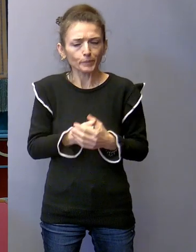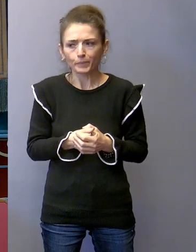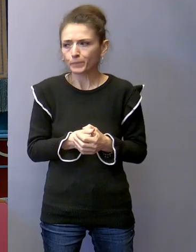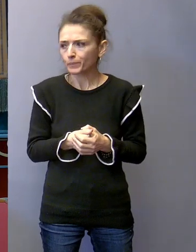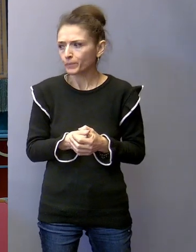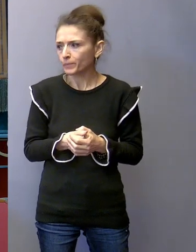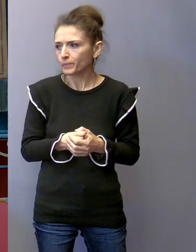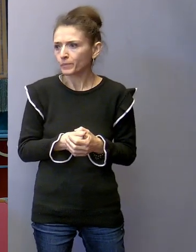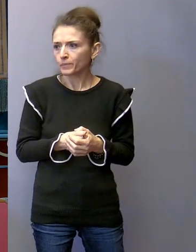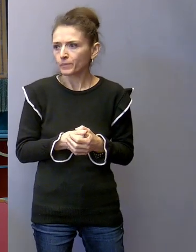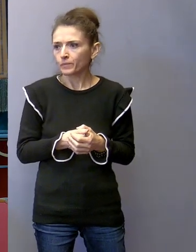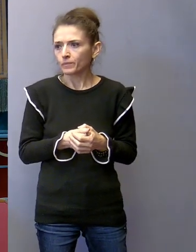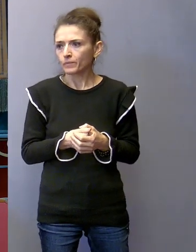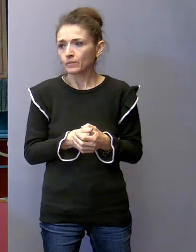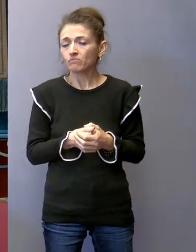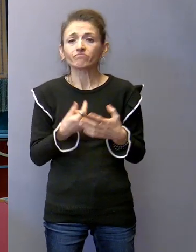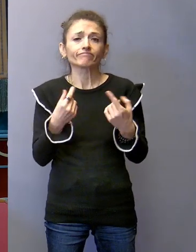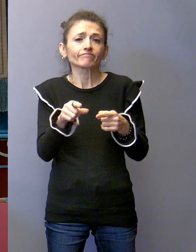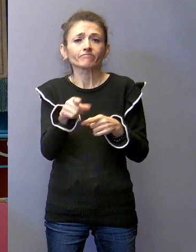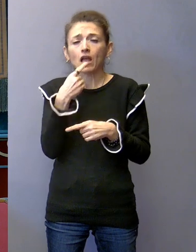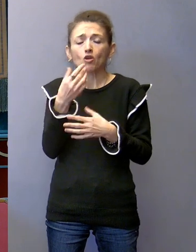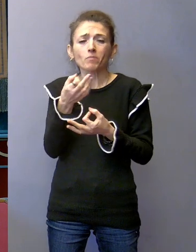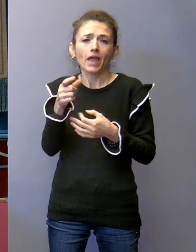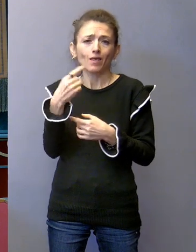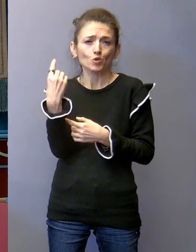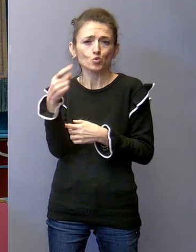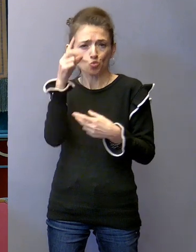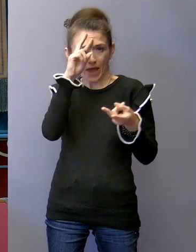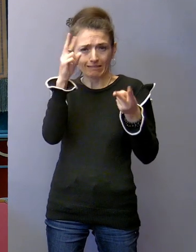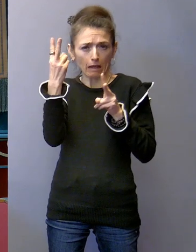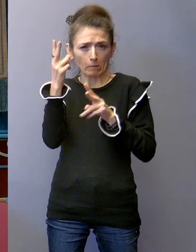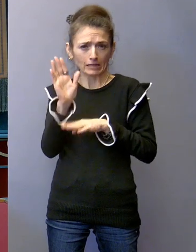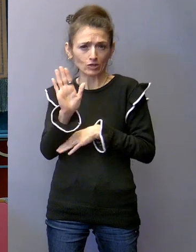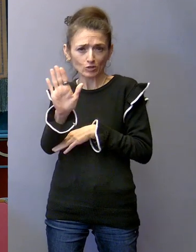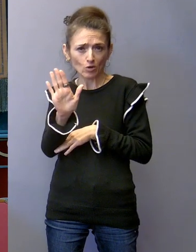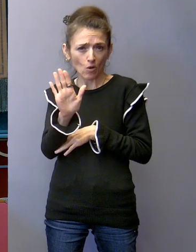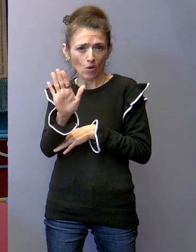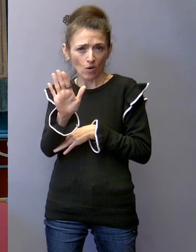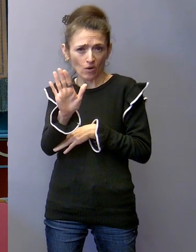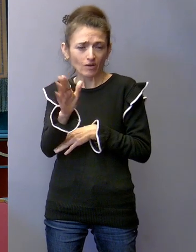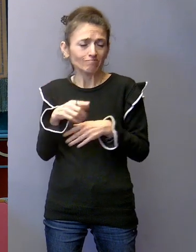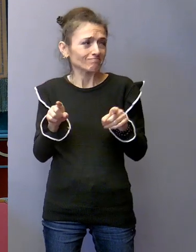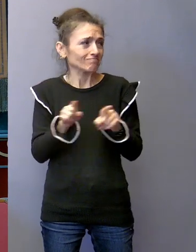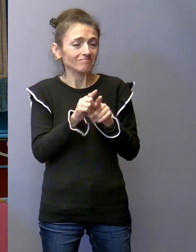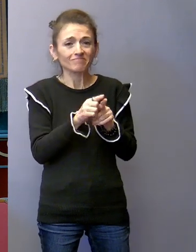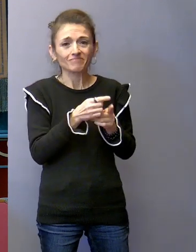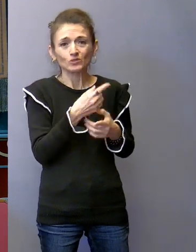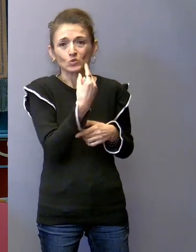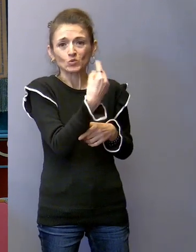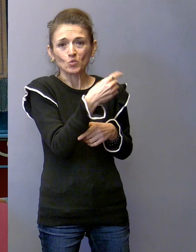Sì come appena detto è una sua è una sua lettura come è una lettura quella del